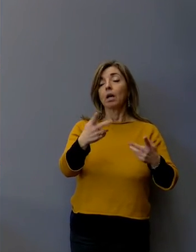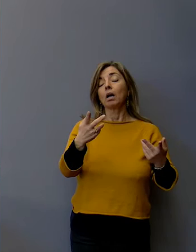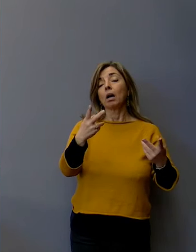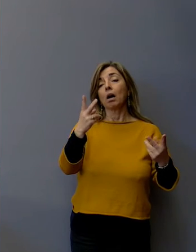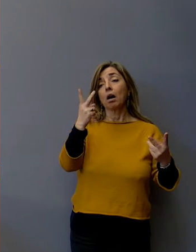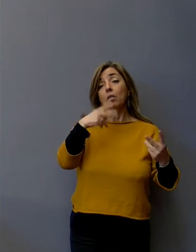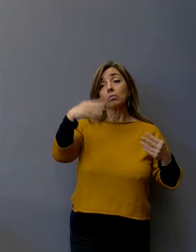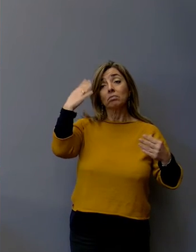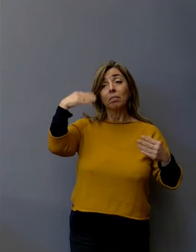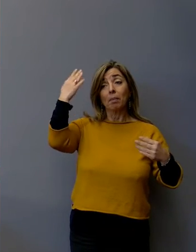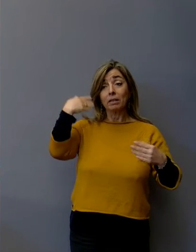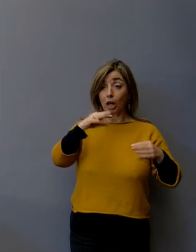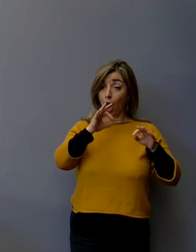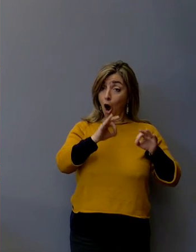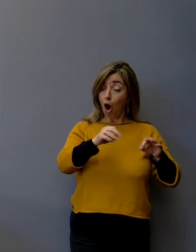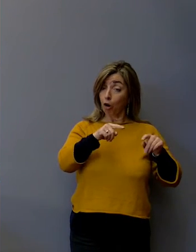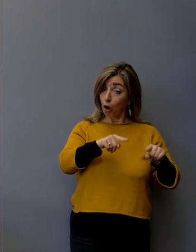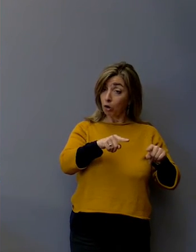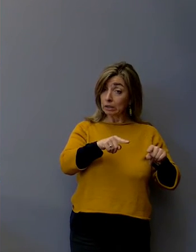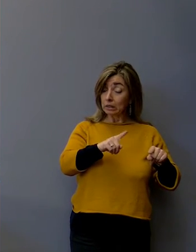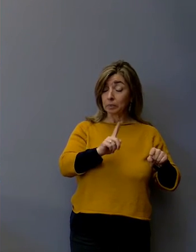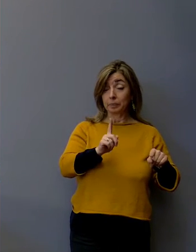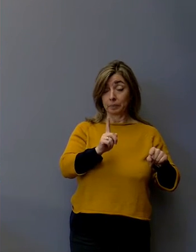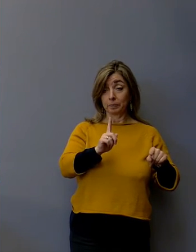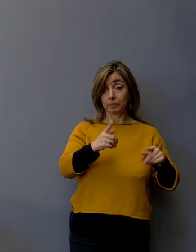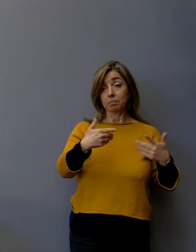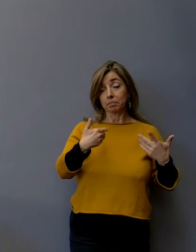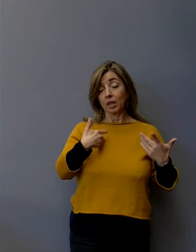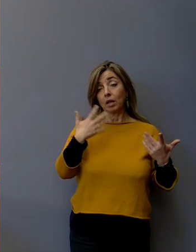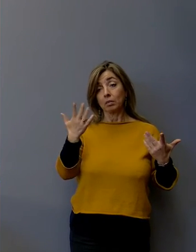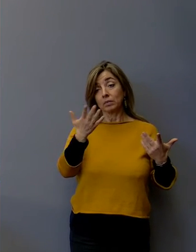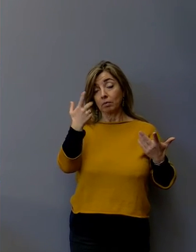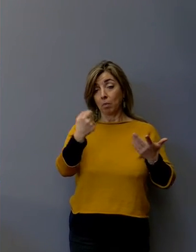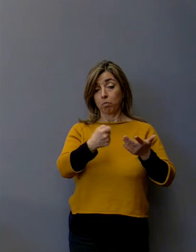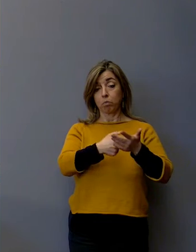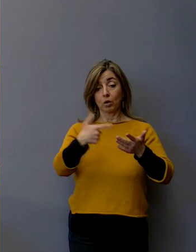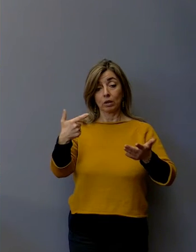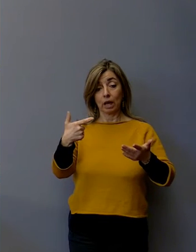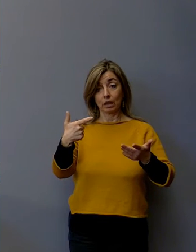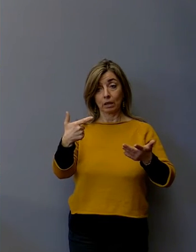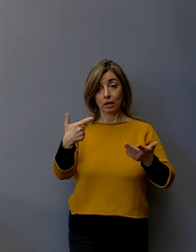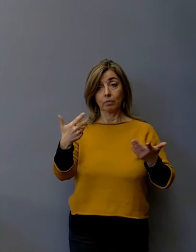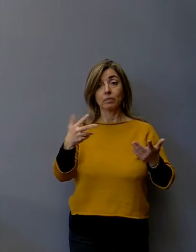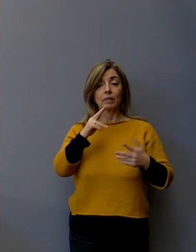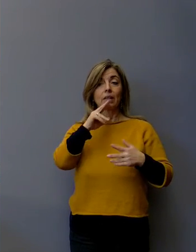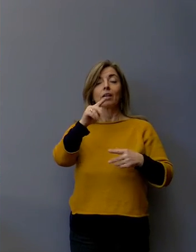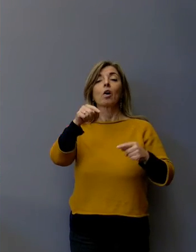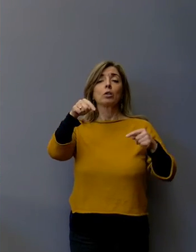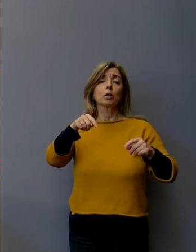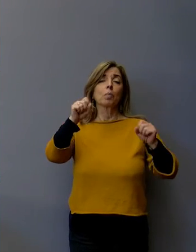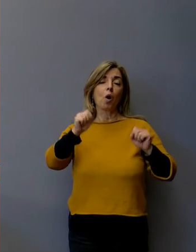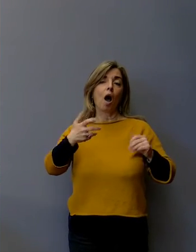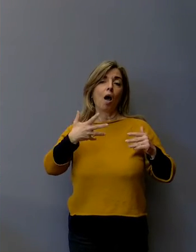e sembrerà banale ma che invece penso sia a meno che giudico importante è quella che possiamo avere opinioni diverse ma se dimostriamo